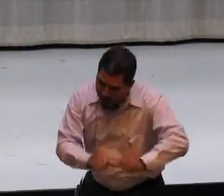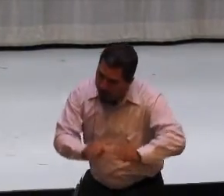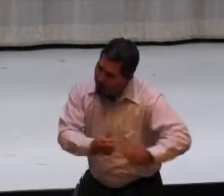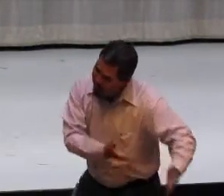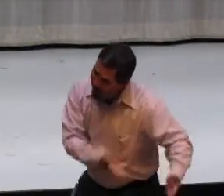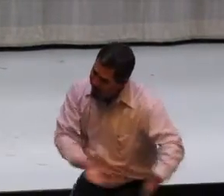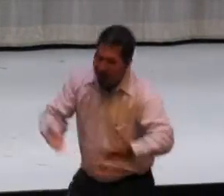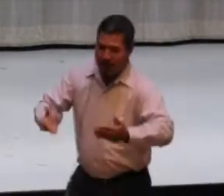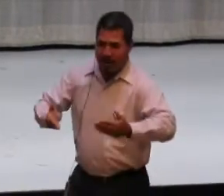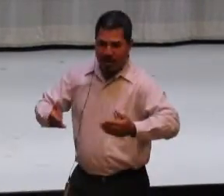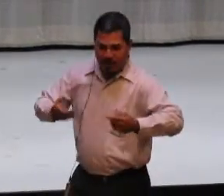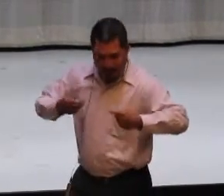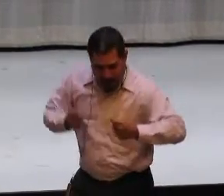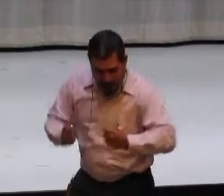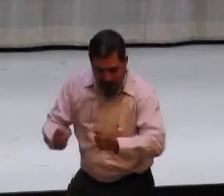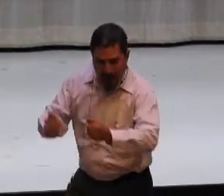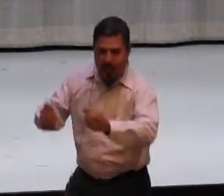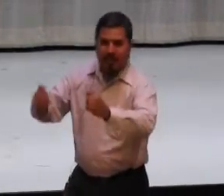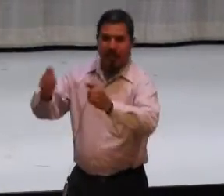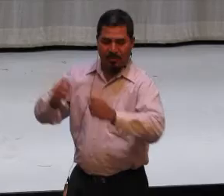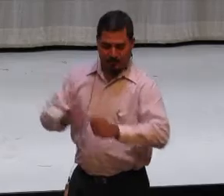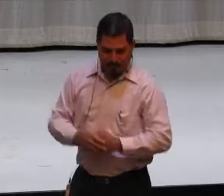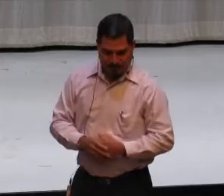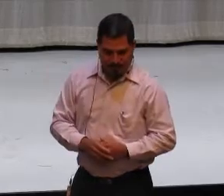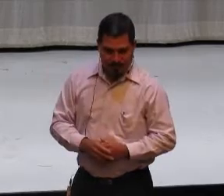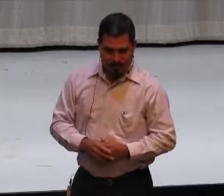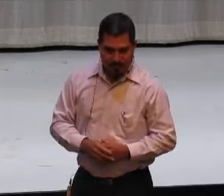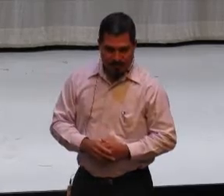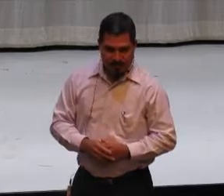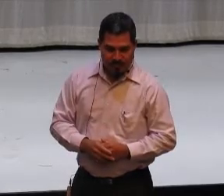continuemos para arriba, tratando.